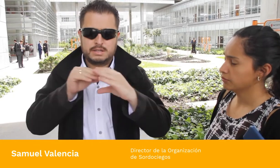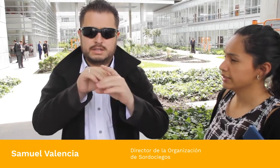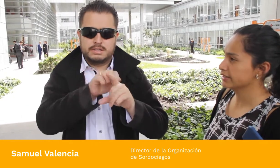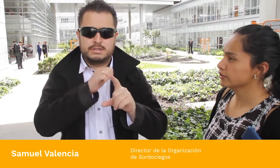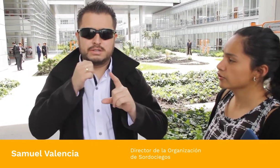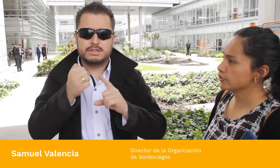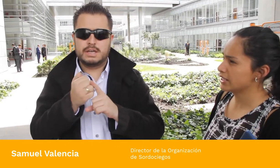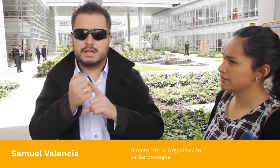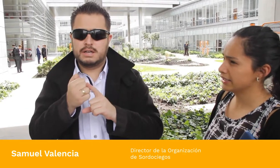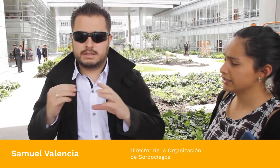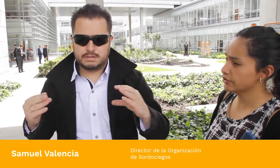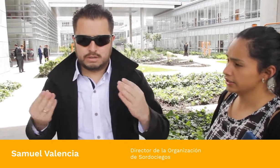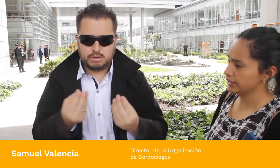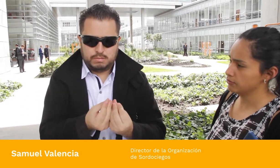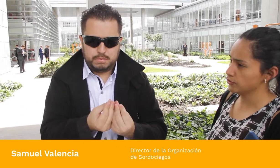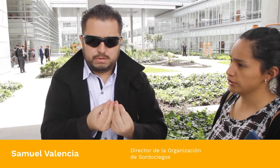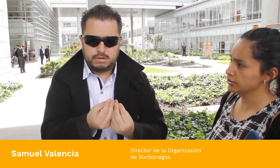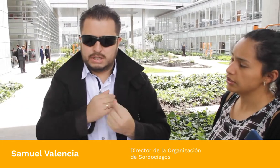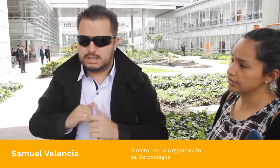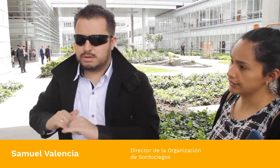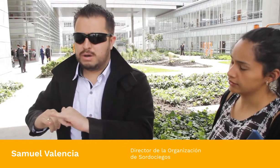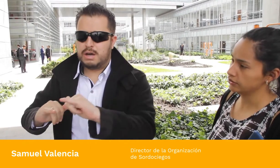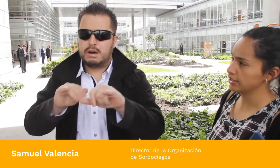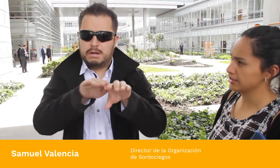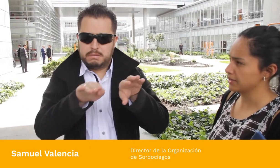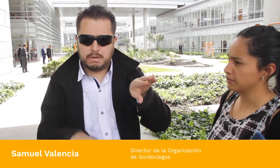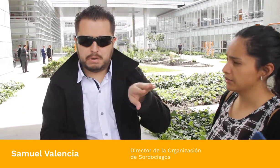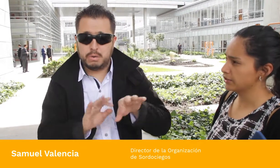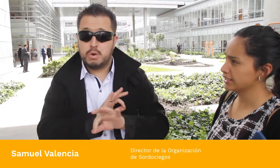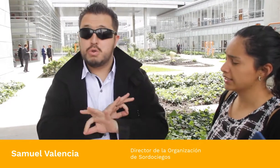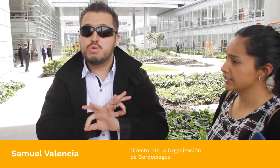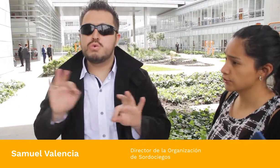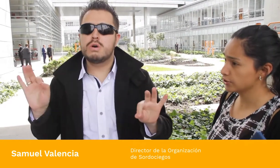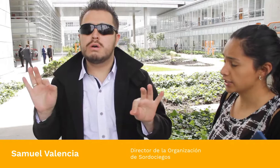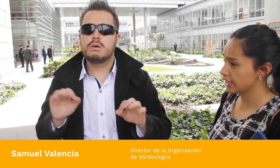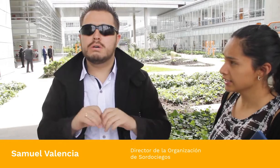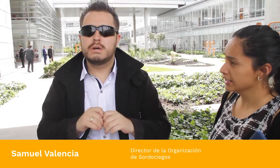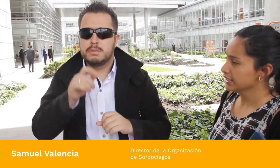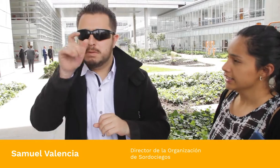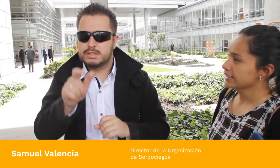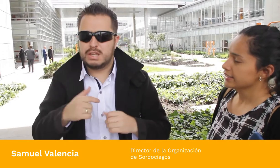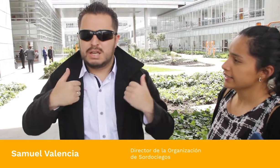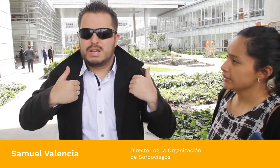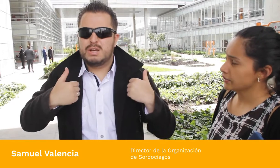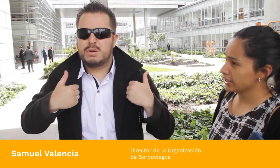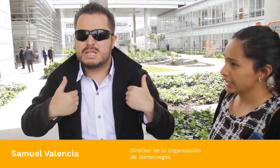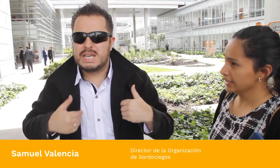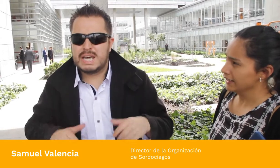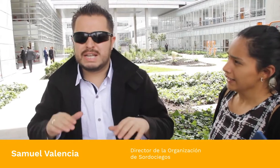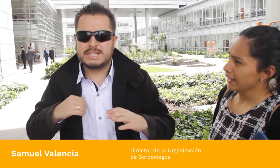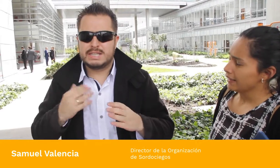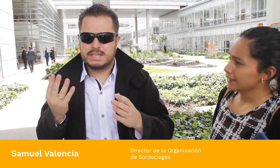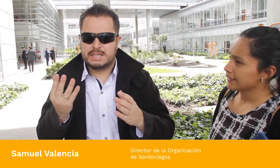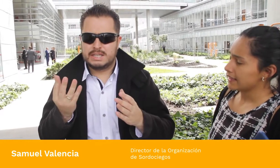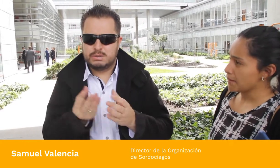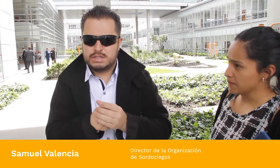pues no solamente nos sentimos en igualdad con las demás personas de la sociedad, sino que también,